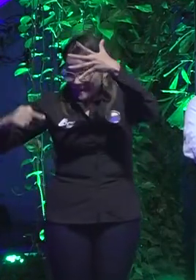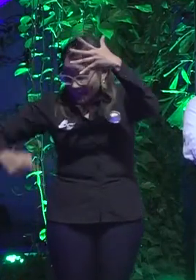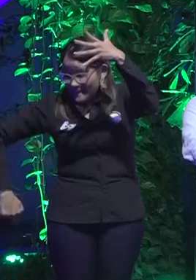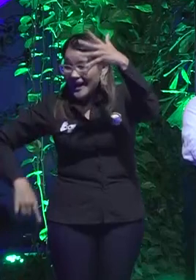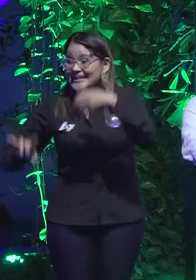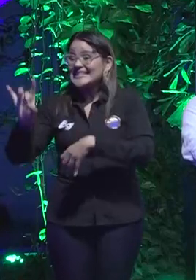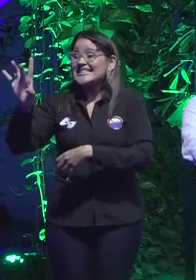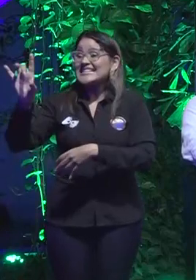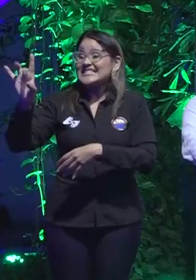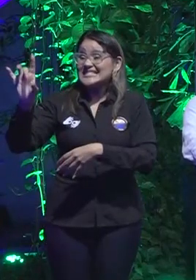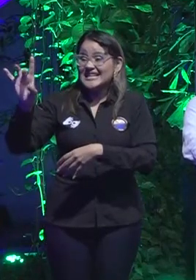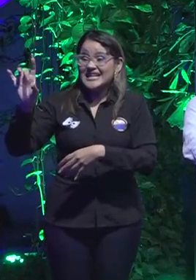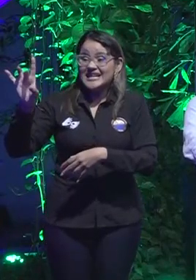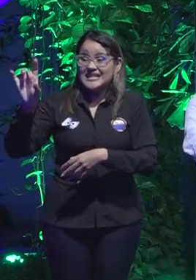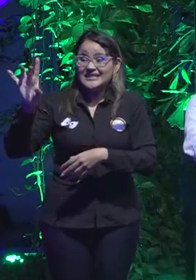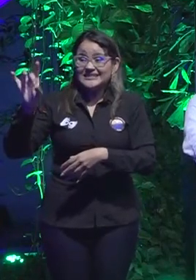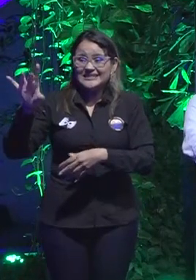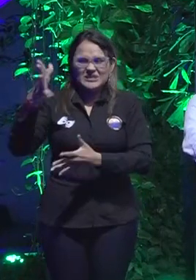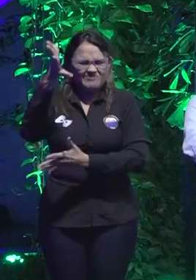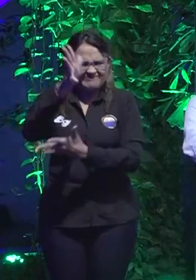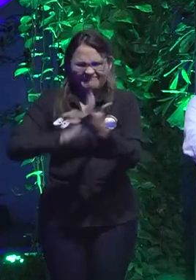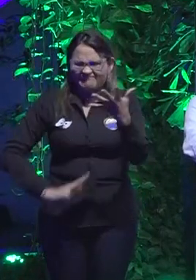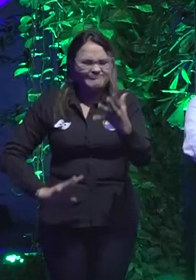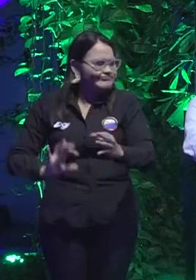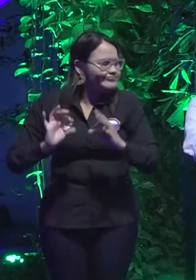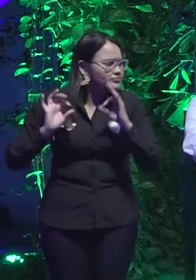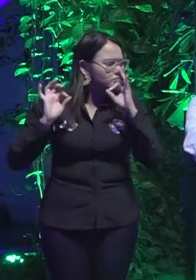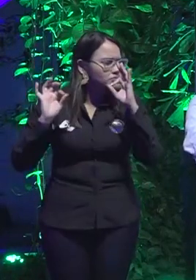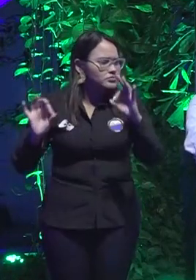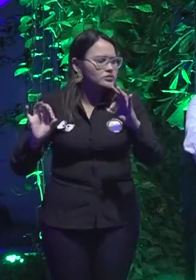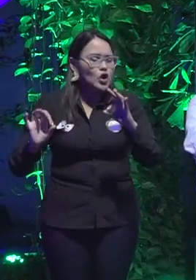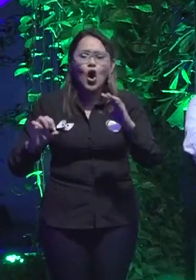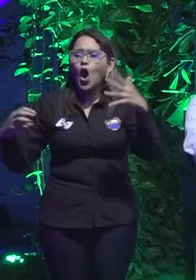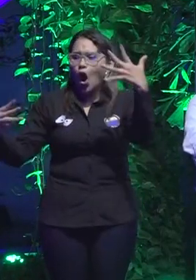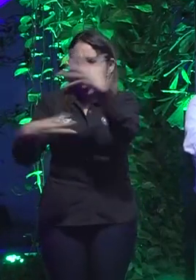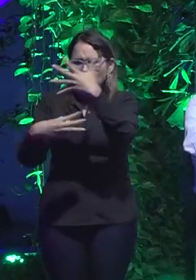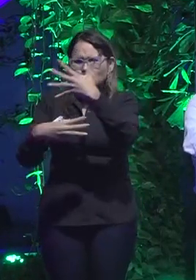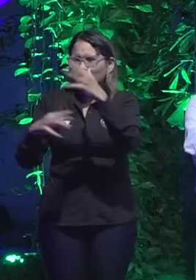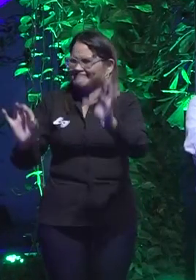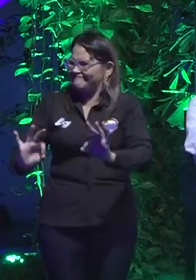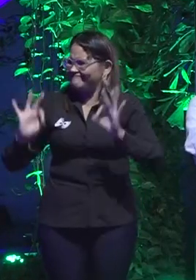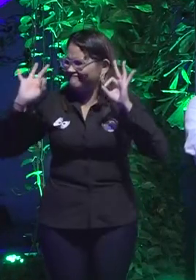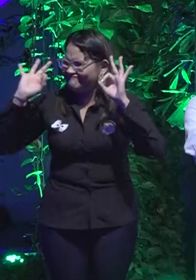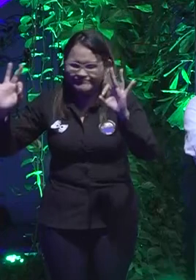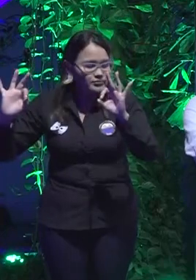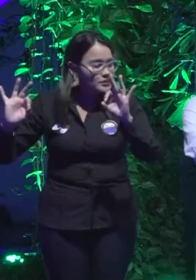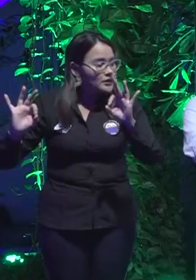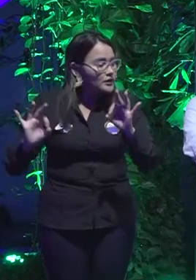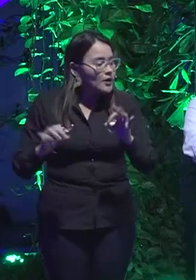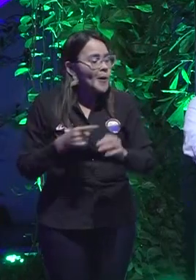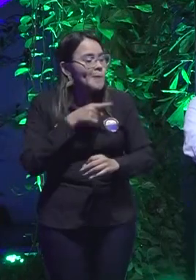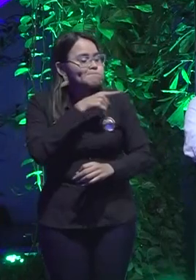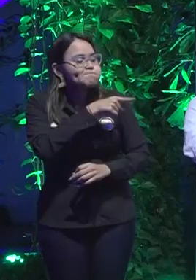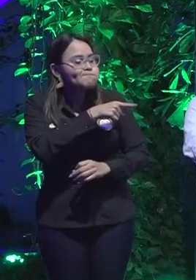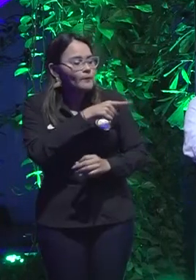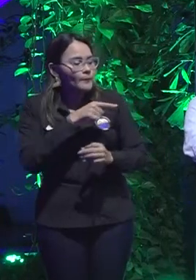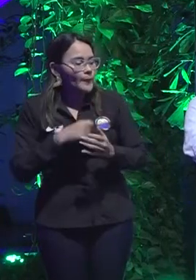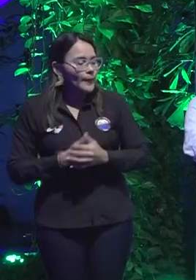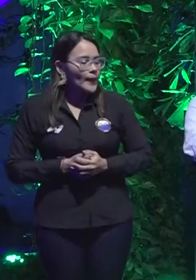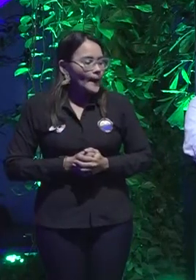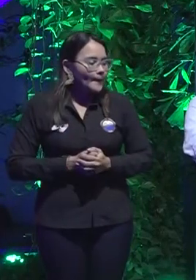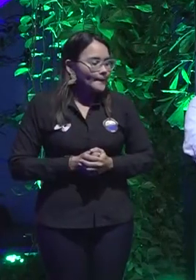logramos la máxima calificación, excelente en 8 estándares, compromiso institucional, todos, ahí están las valoraciones,